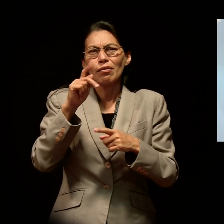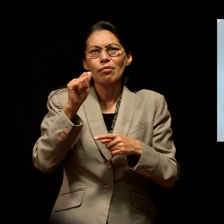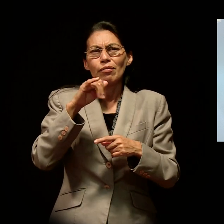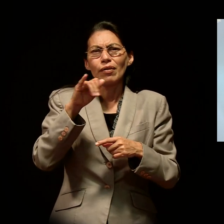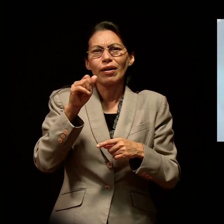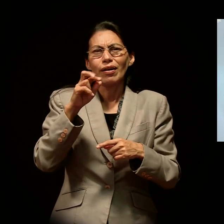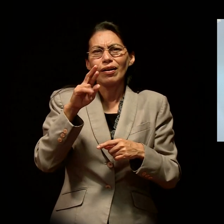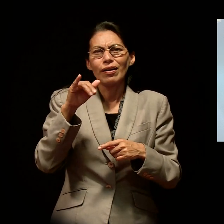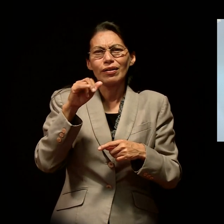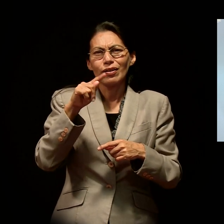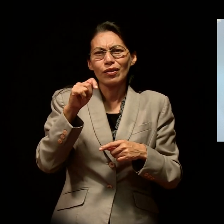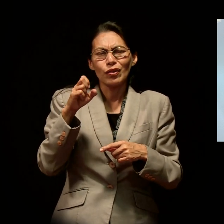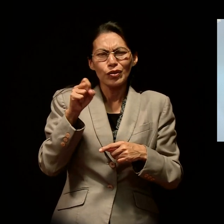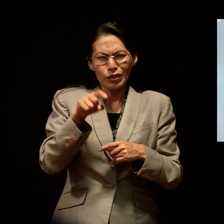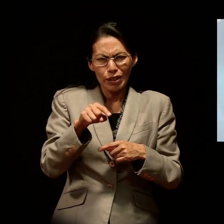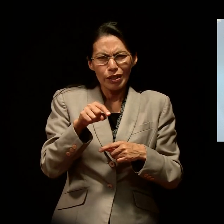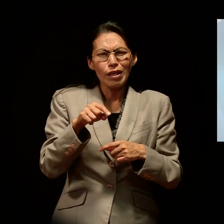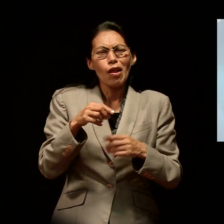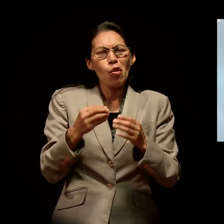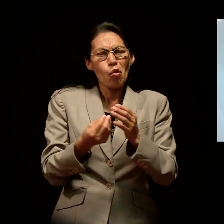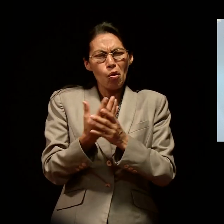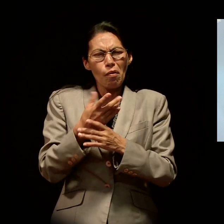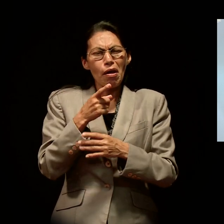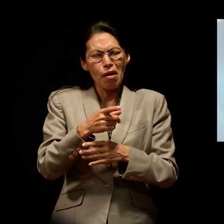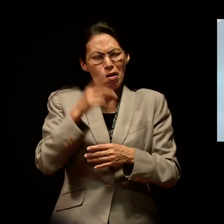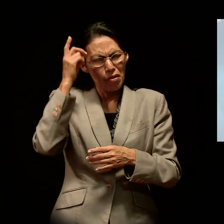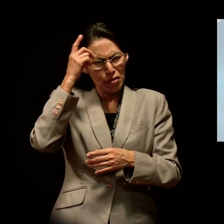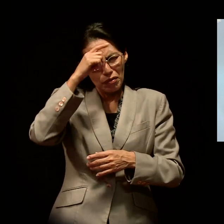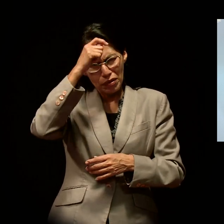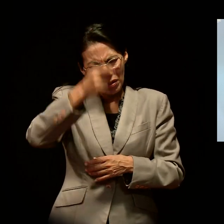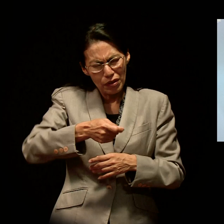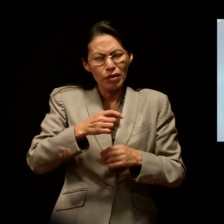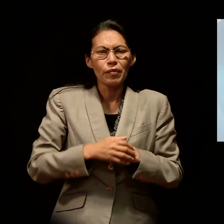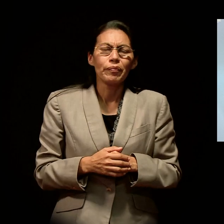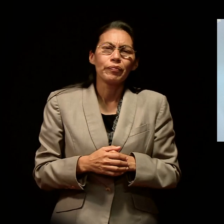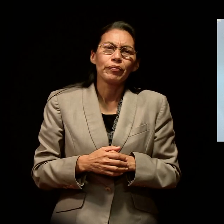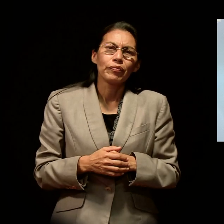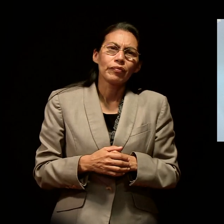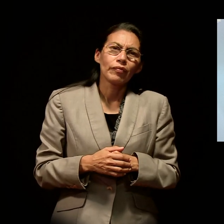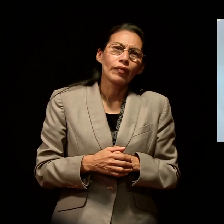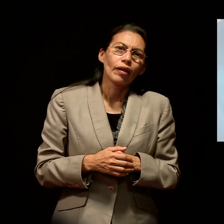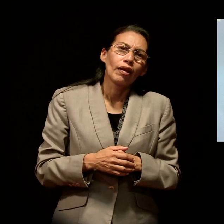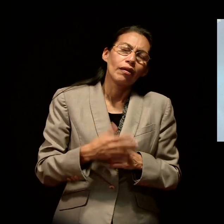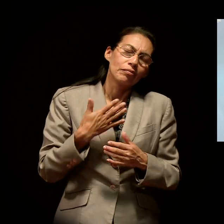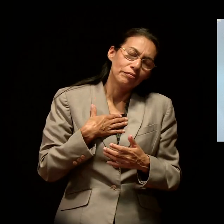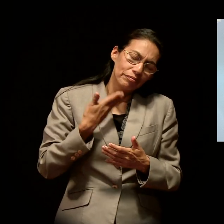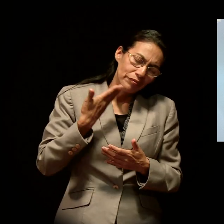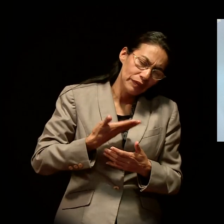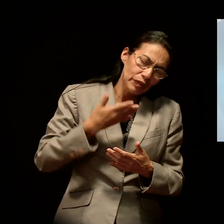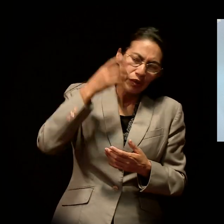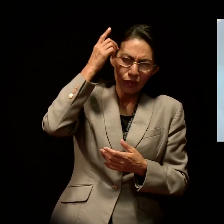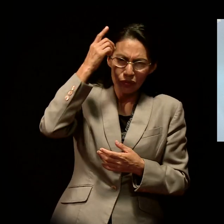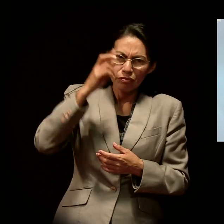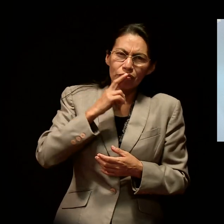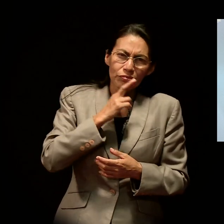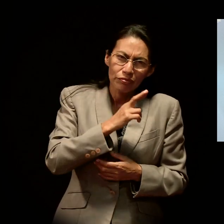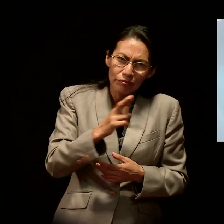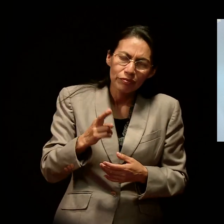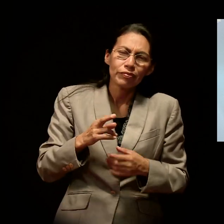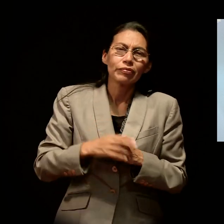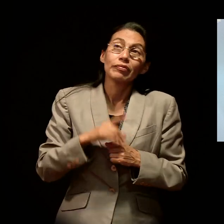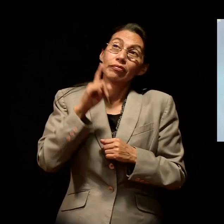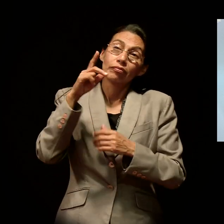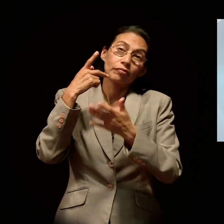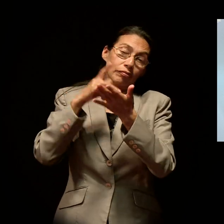estado de México Amén que haya nuevas lugares donde Dios sea invocado verdad pastor Amén por mis peticiones personales